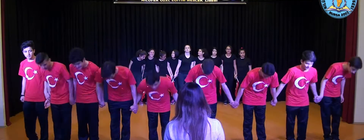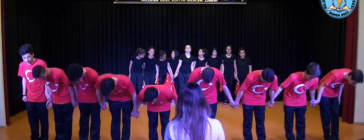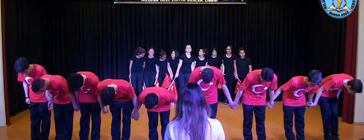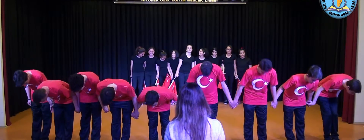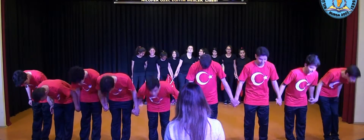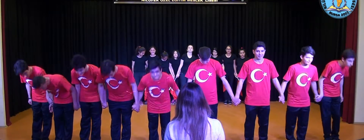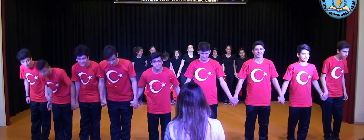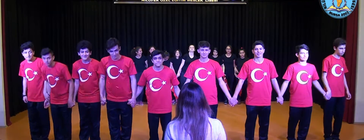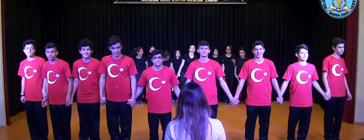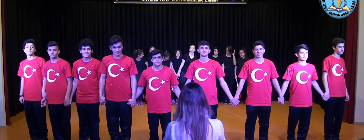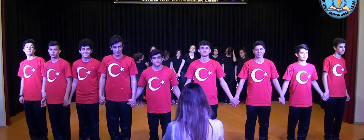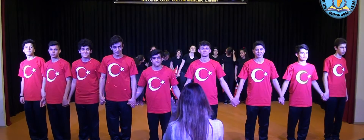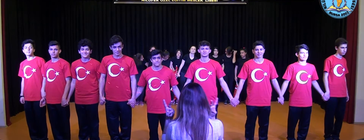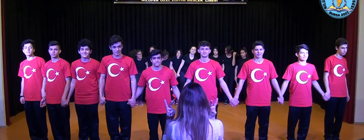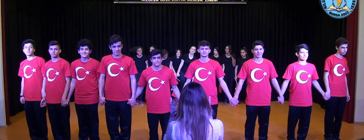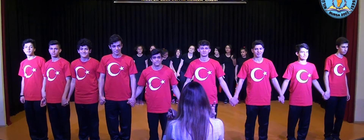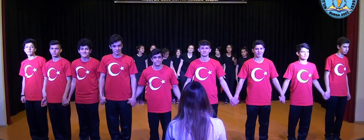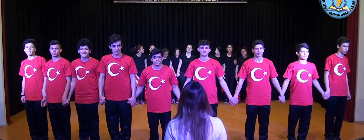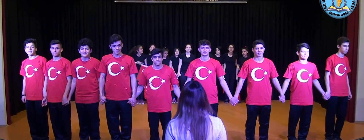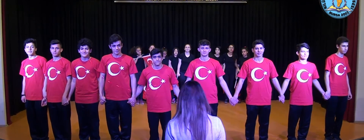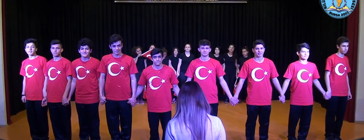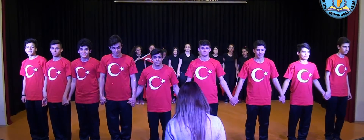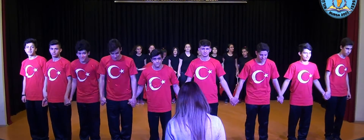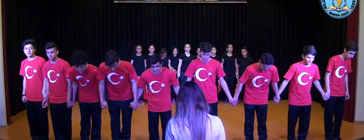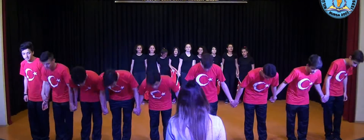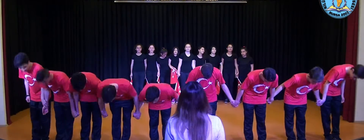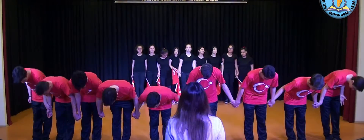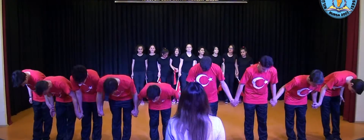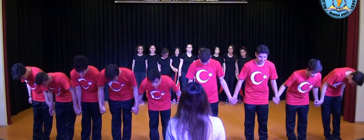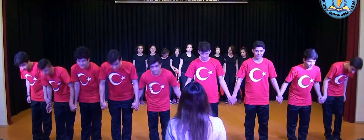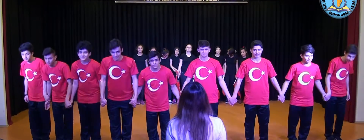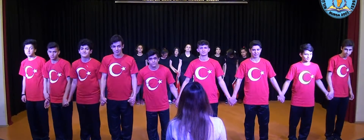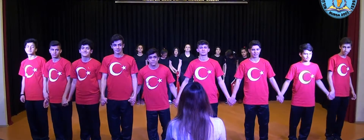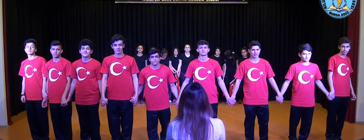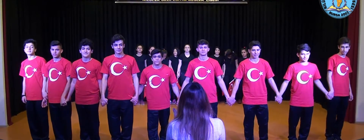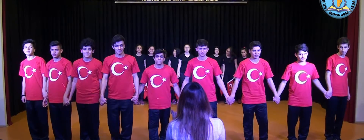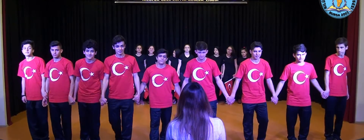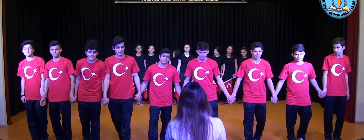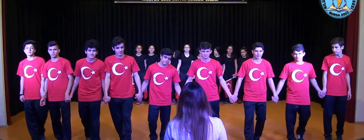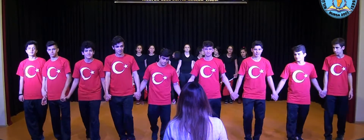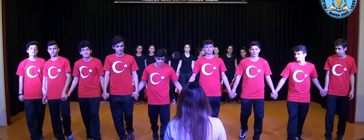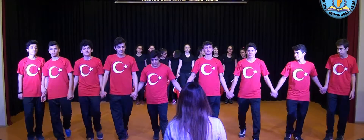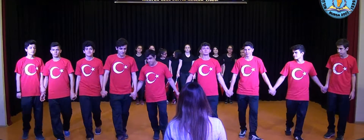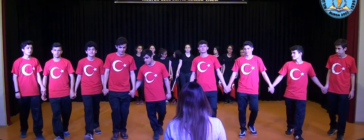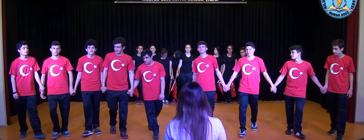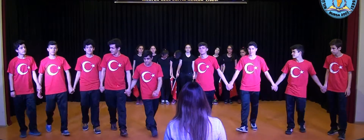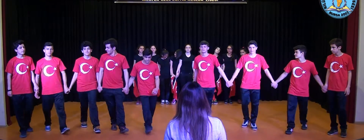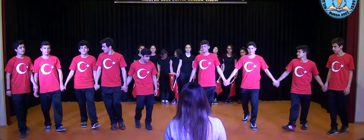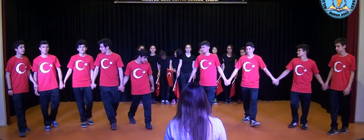Yaşa Mustafa Kemal Paşa Yaşa Alın yazılacak Yüce